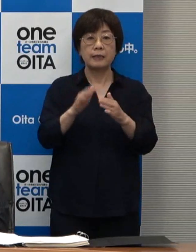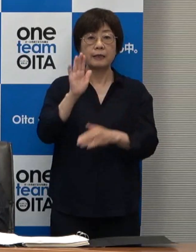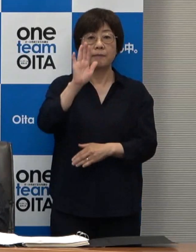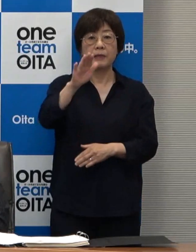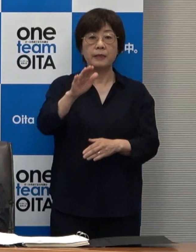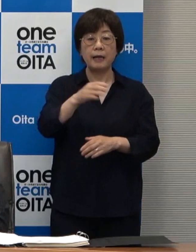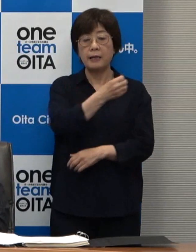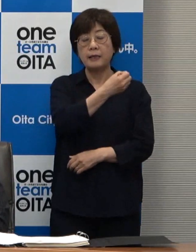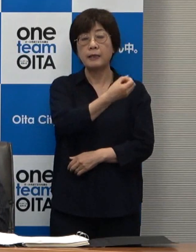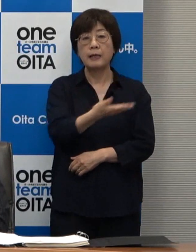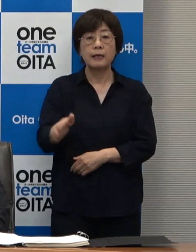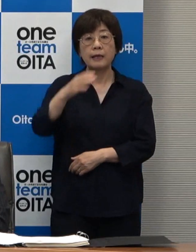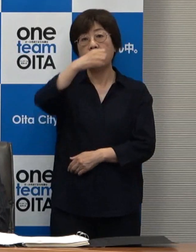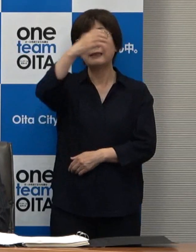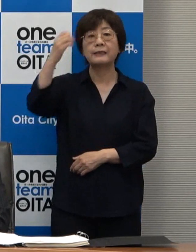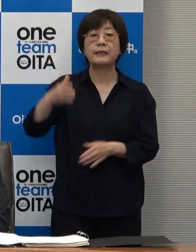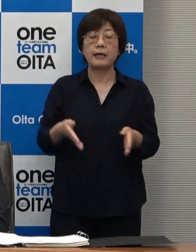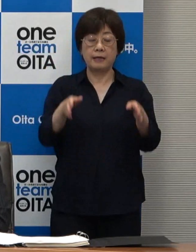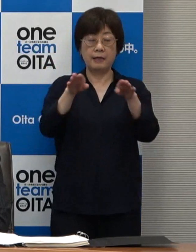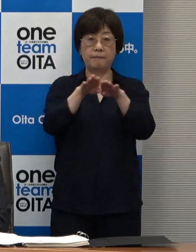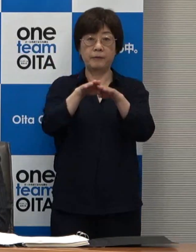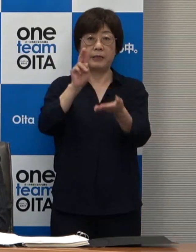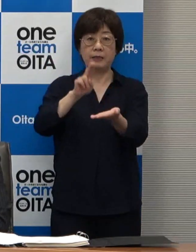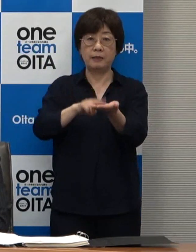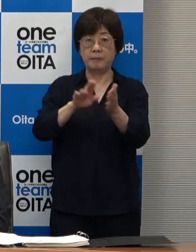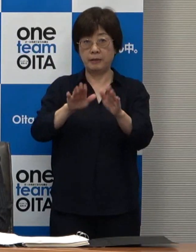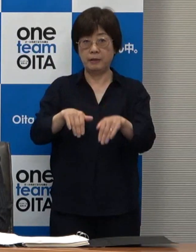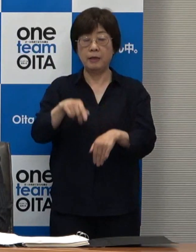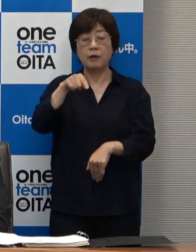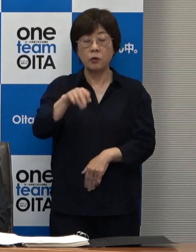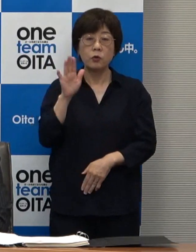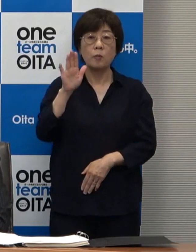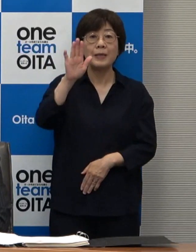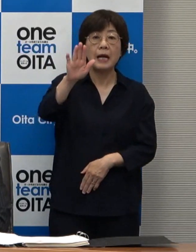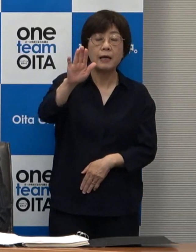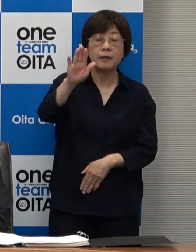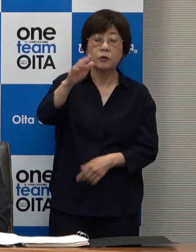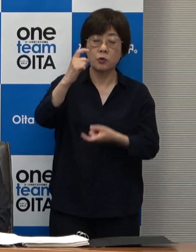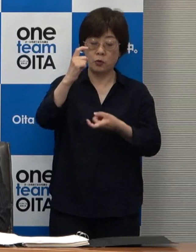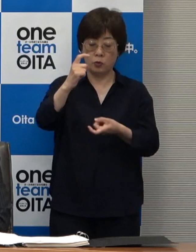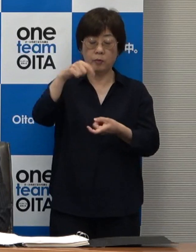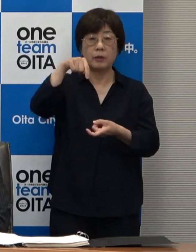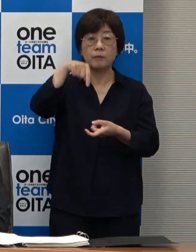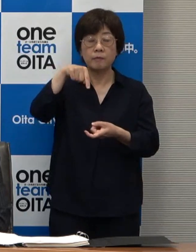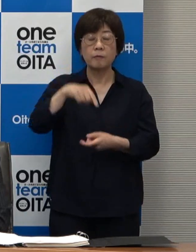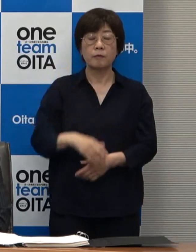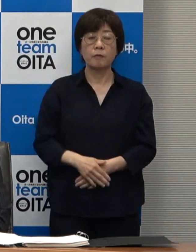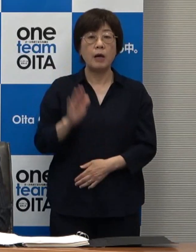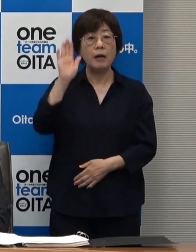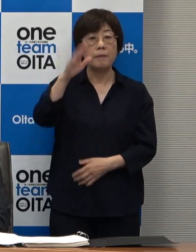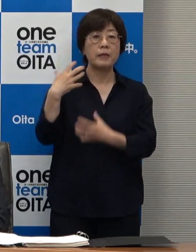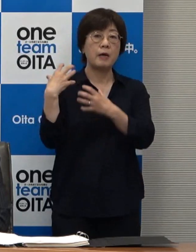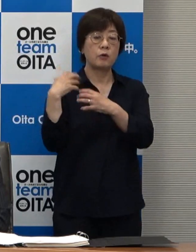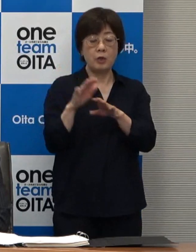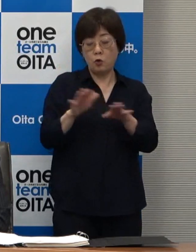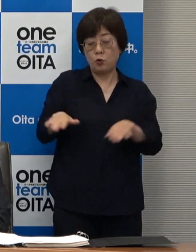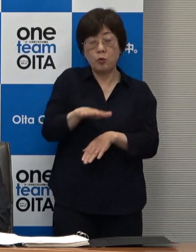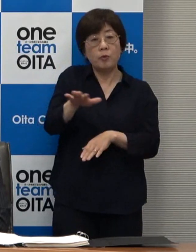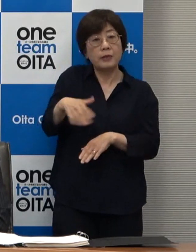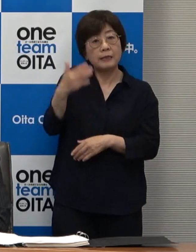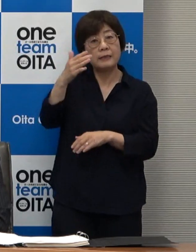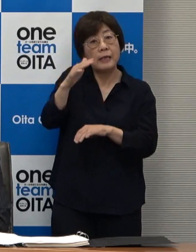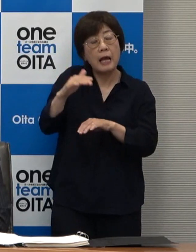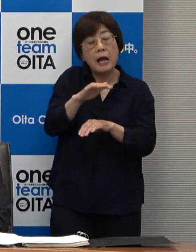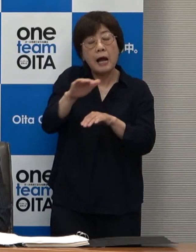館ということになりました。この未来という言葉には、未来を担う子どもたちに愛